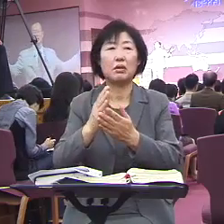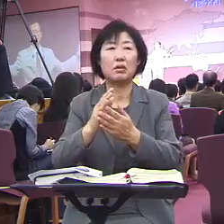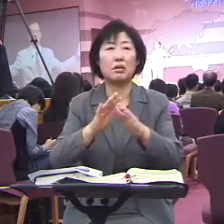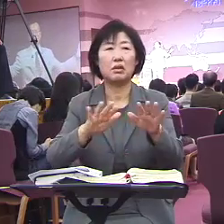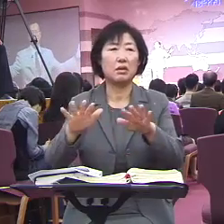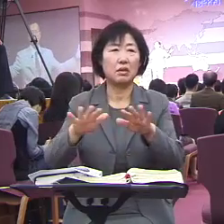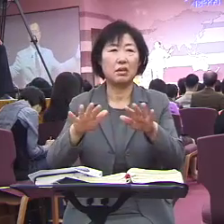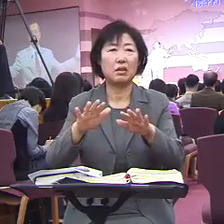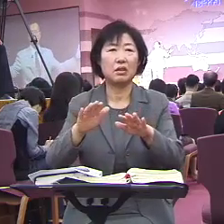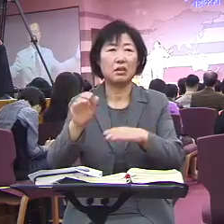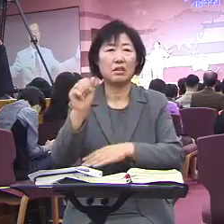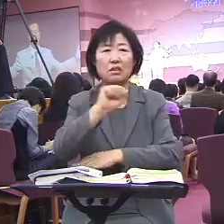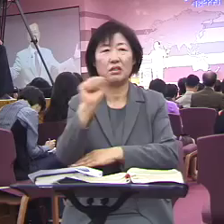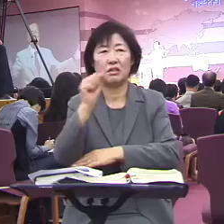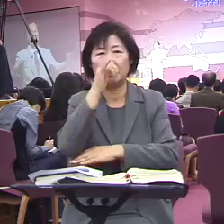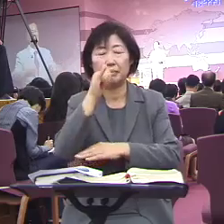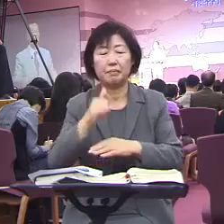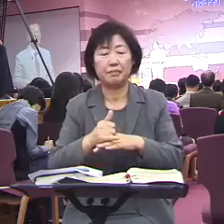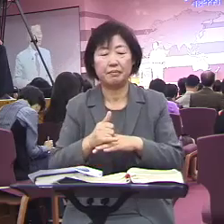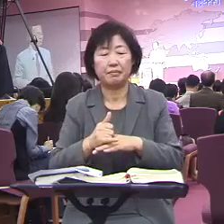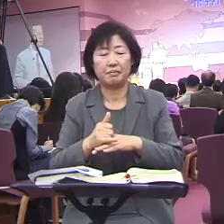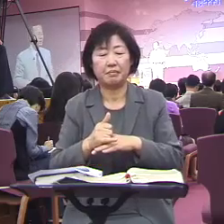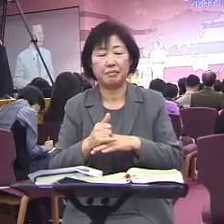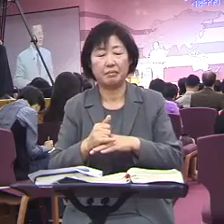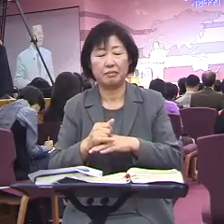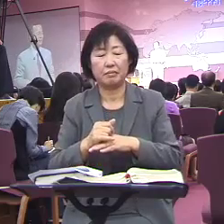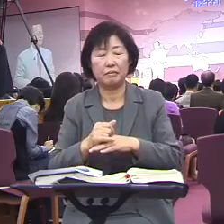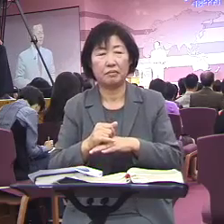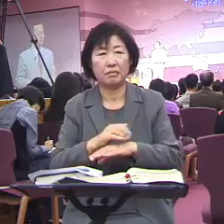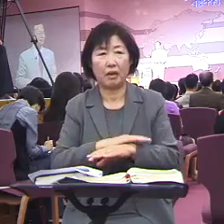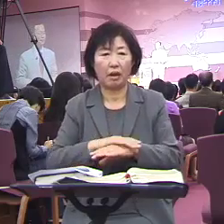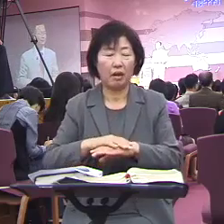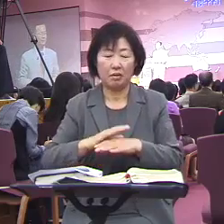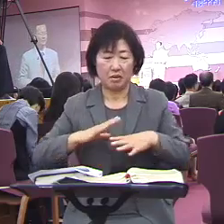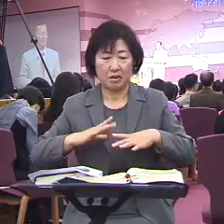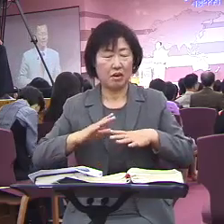세계가 우리 자랑할 거 아무것도 없습니다.